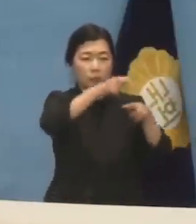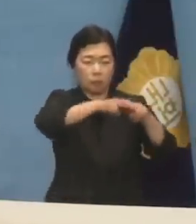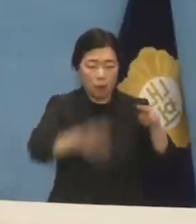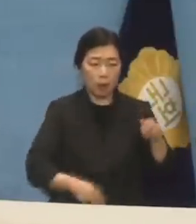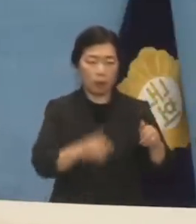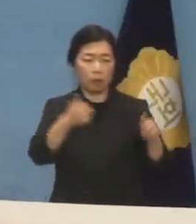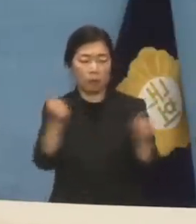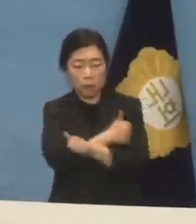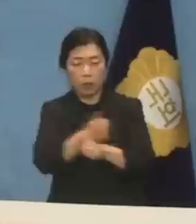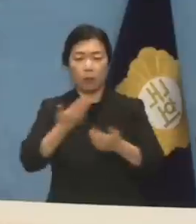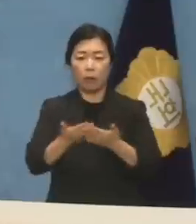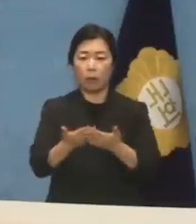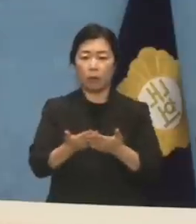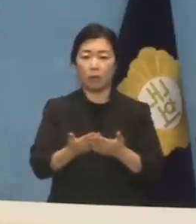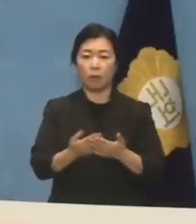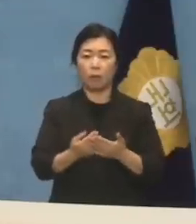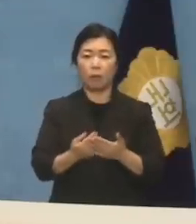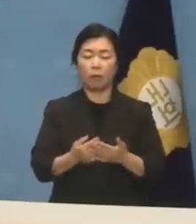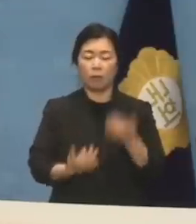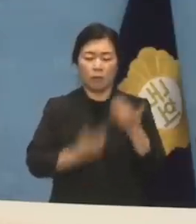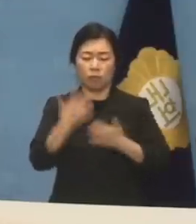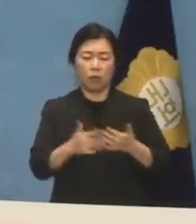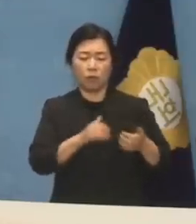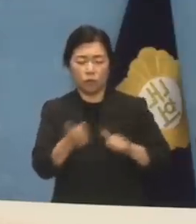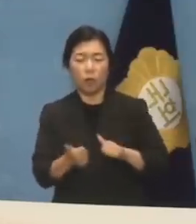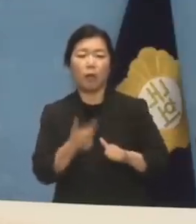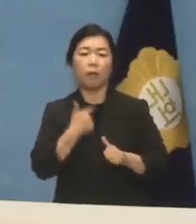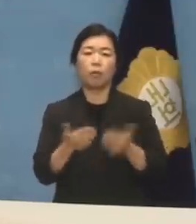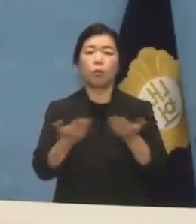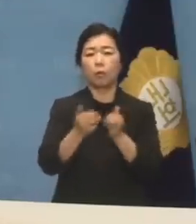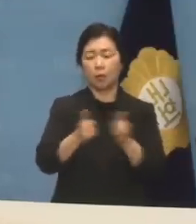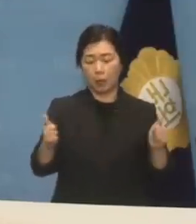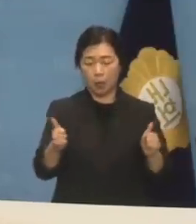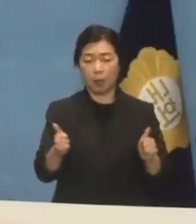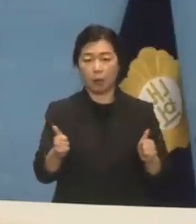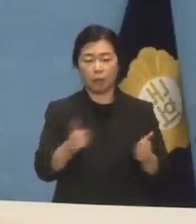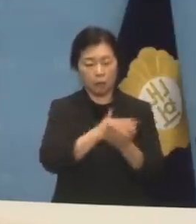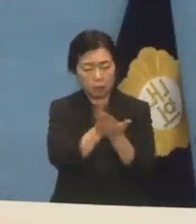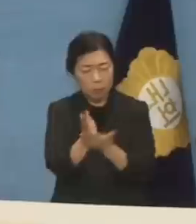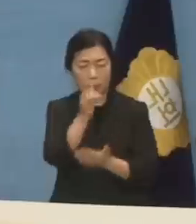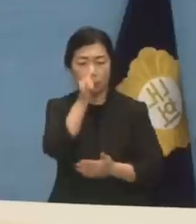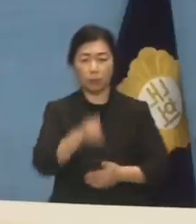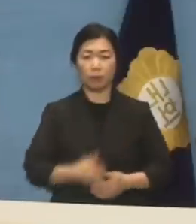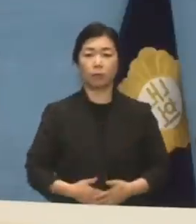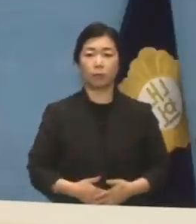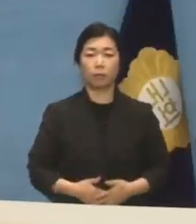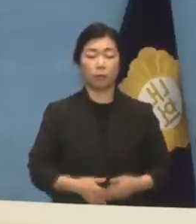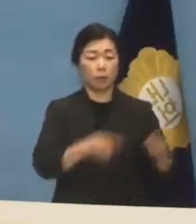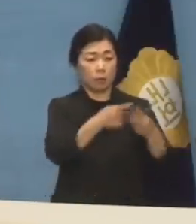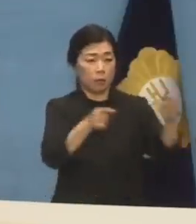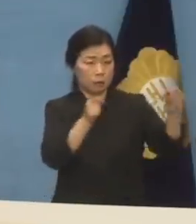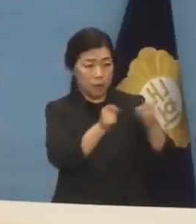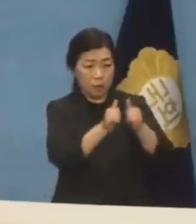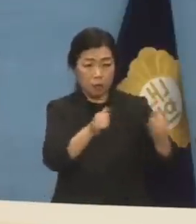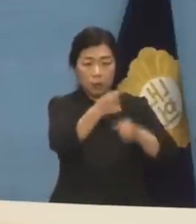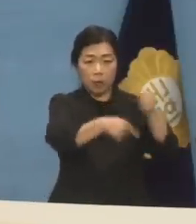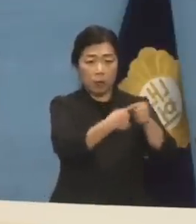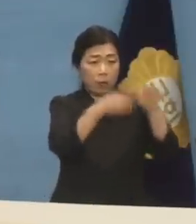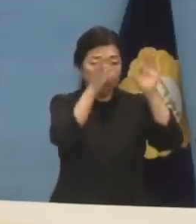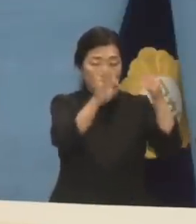목숨을 바친 노동자, 양회동 열사의 유지는 반드시 이루어질 것입니다. 윤석열 집권 1년은 이미 윤석열